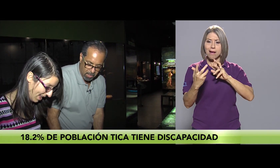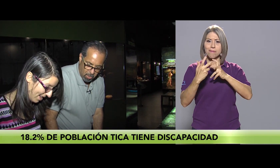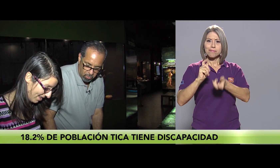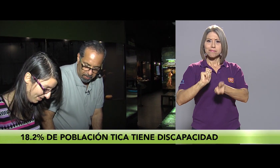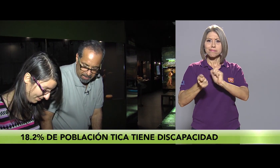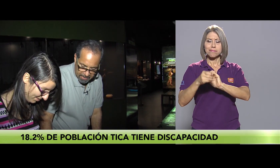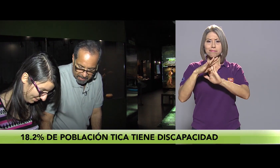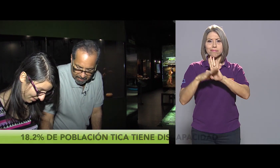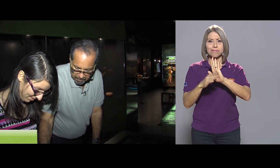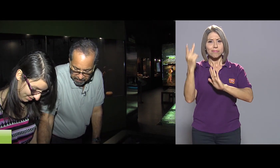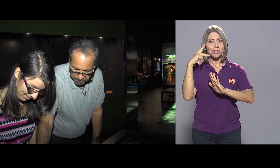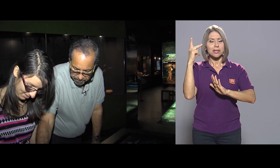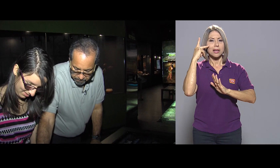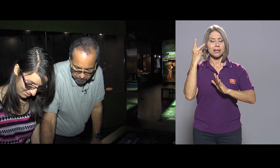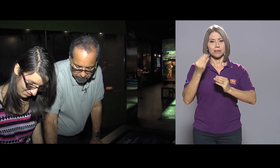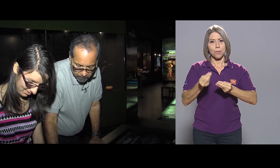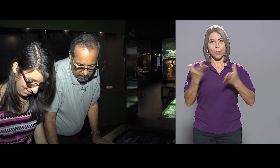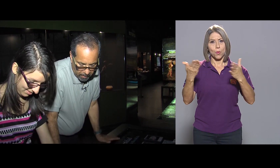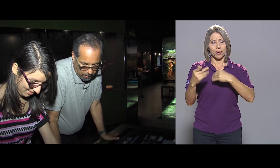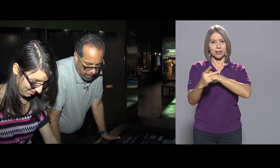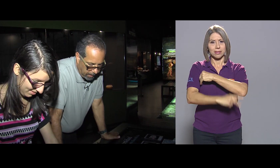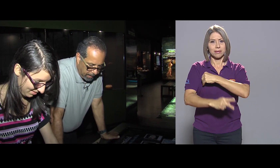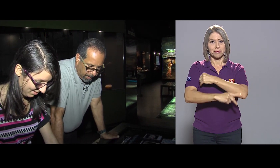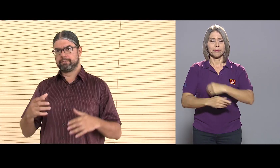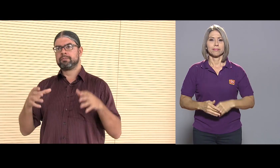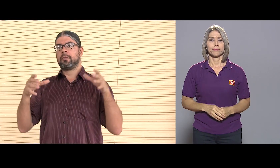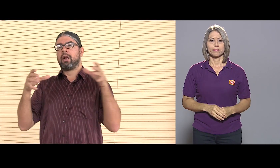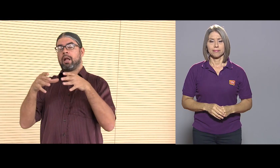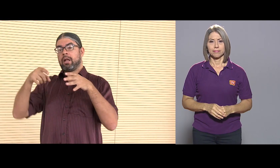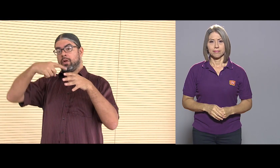las políticas públicas que tiene el país al respecto.